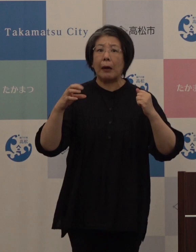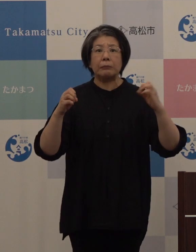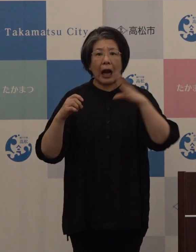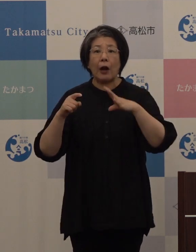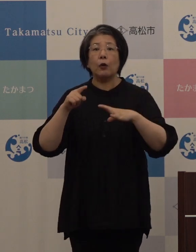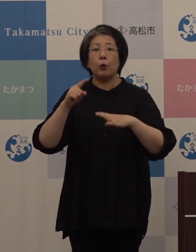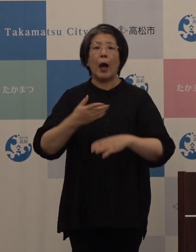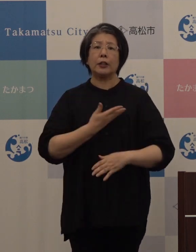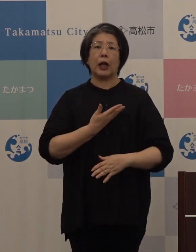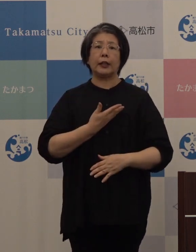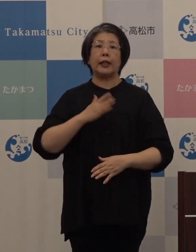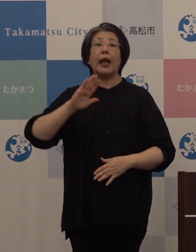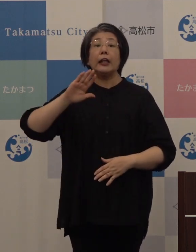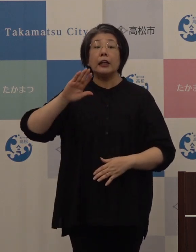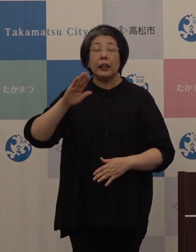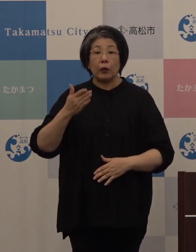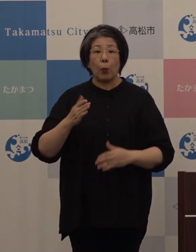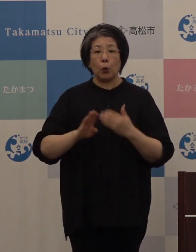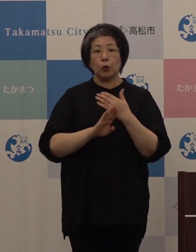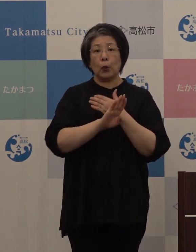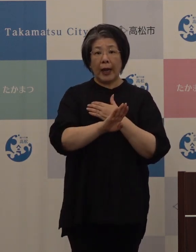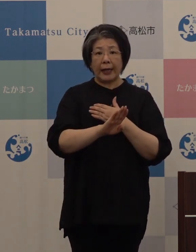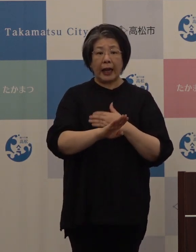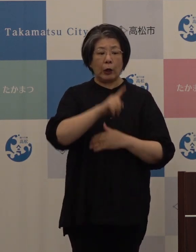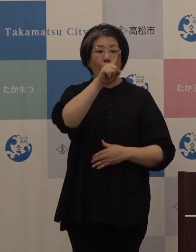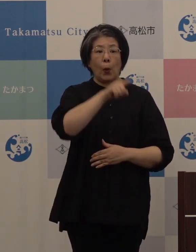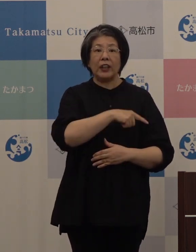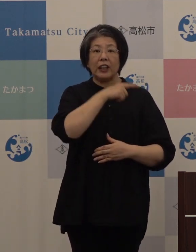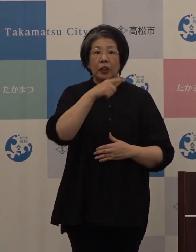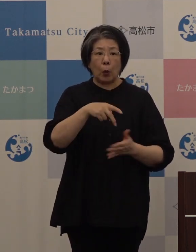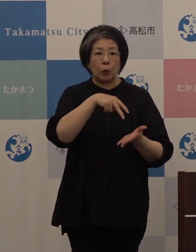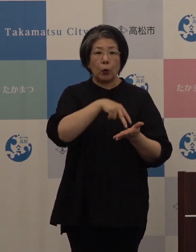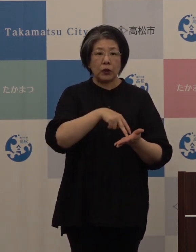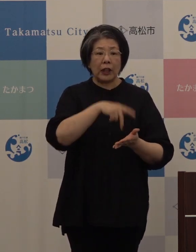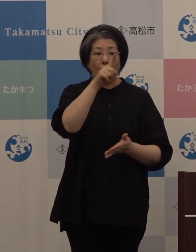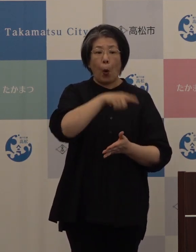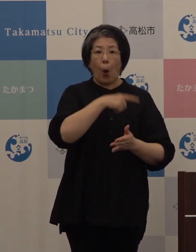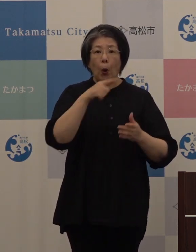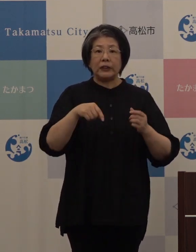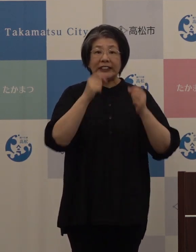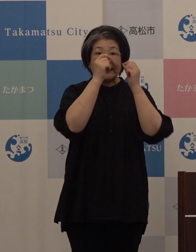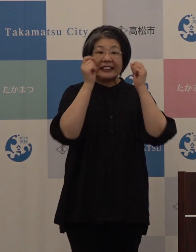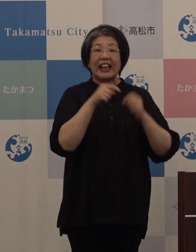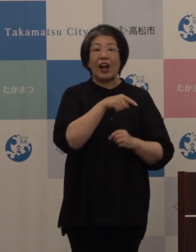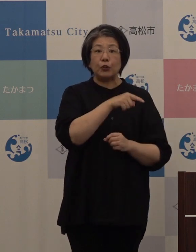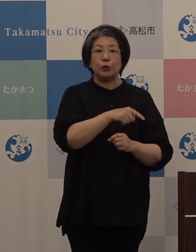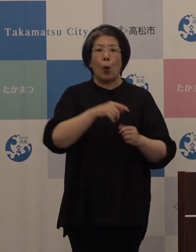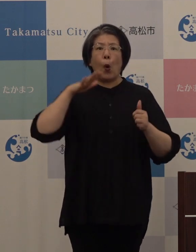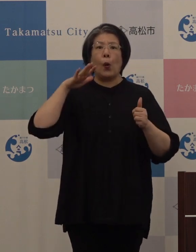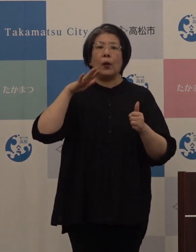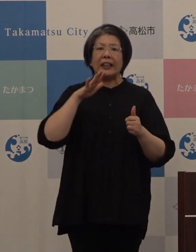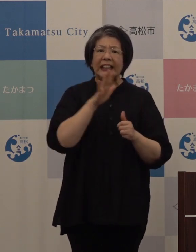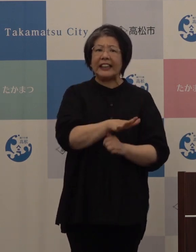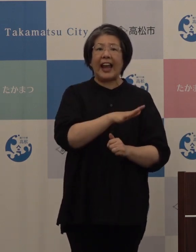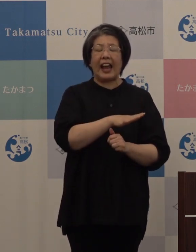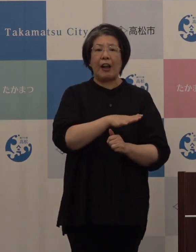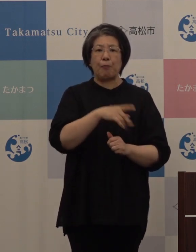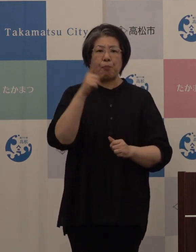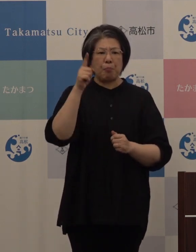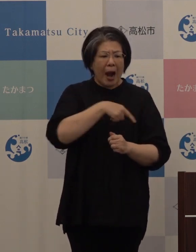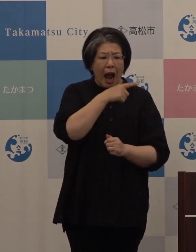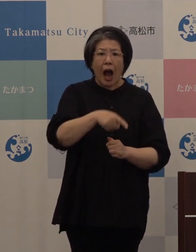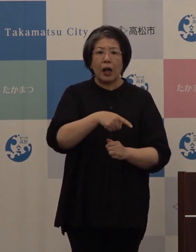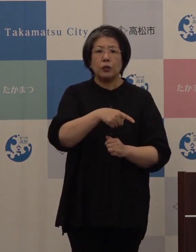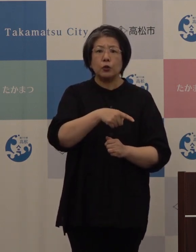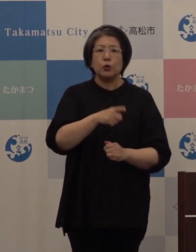ますが、それ以外の人格否定的なところで発言があったということでございますので、その辺についてはやはり